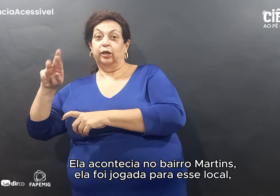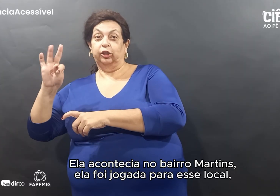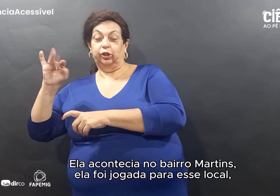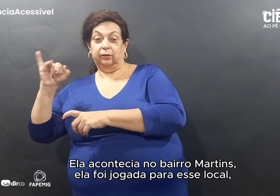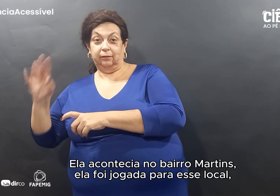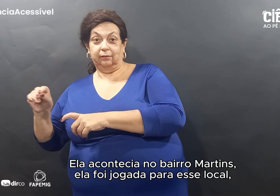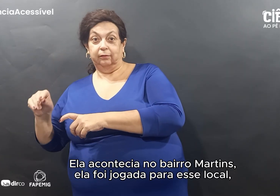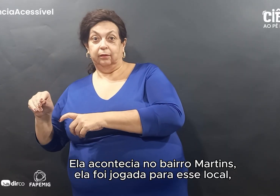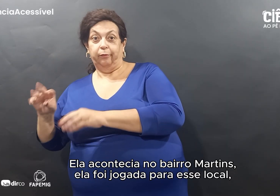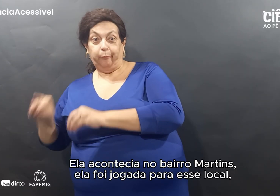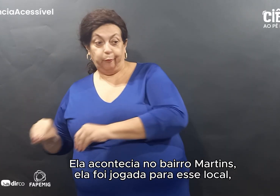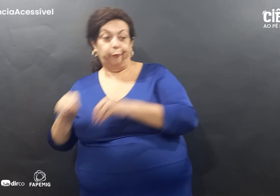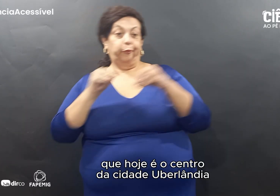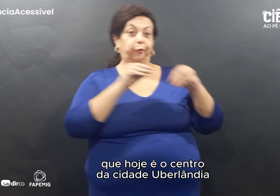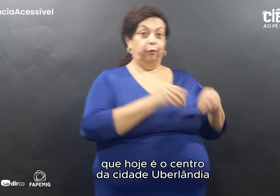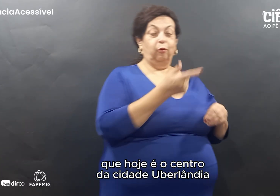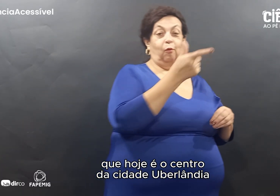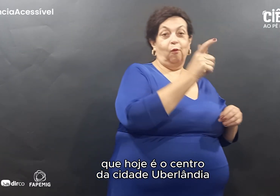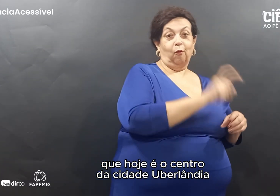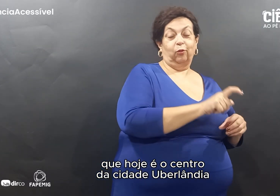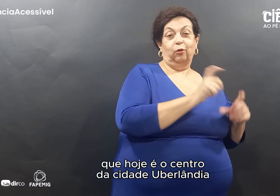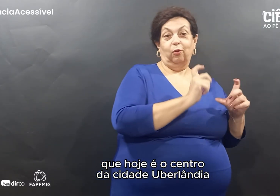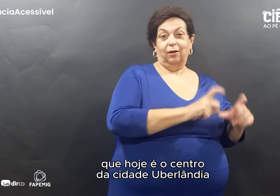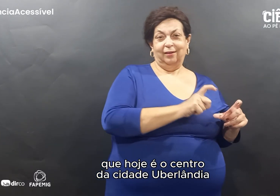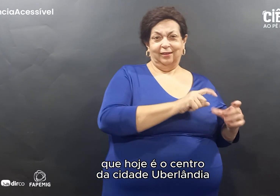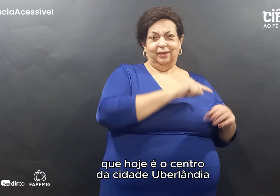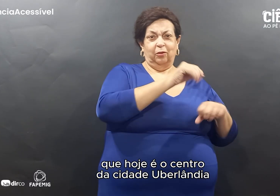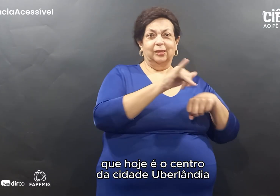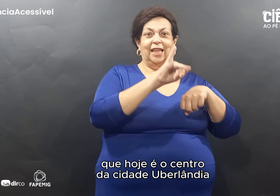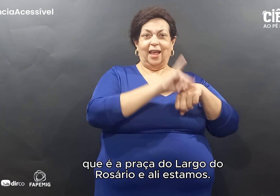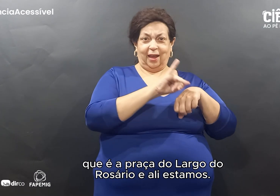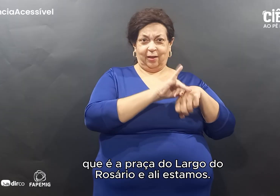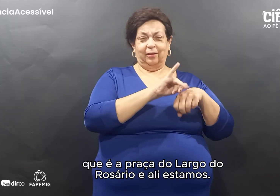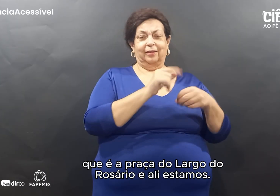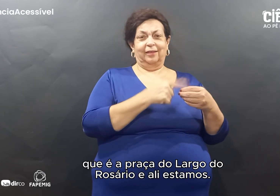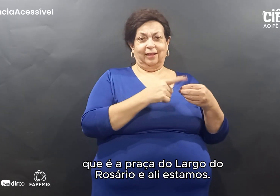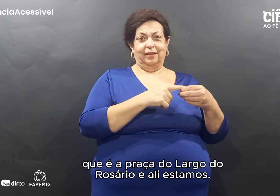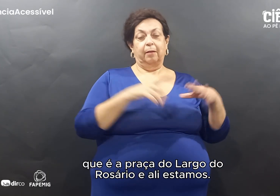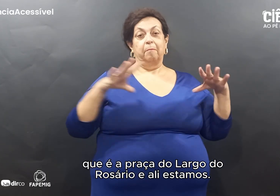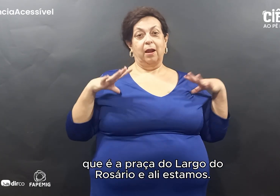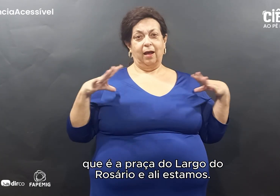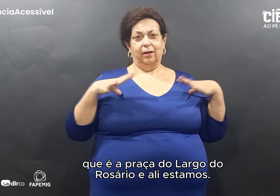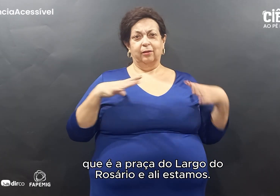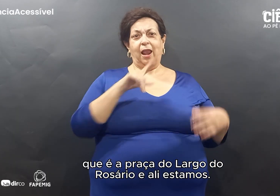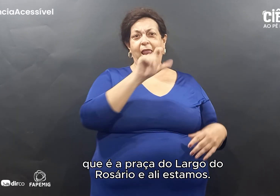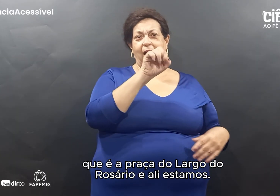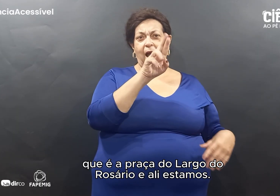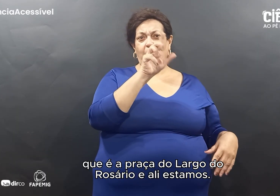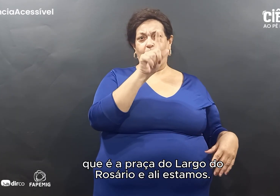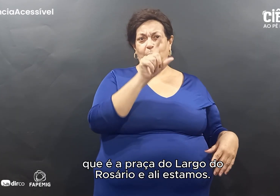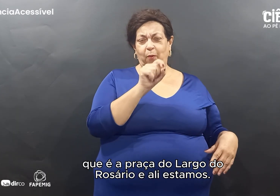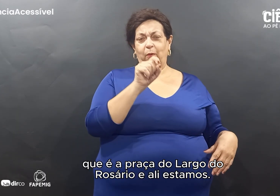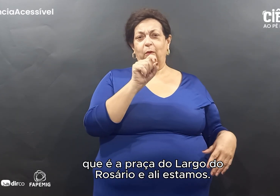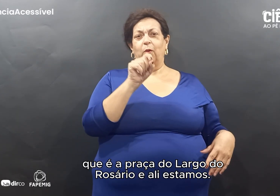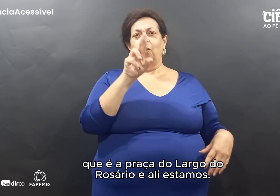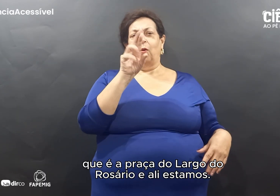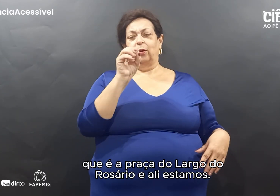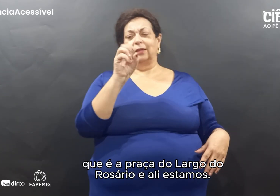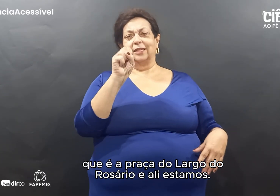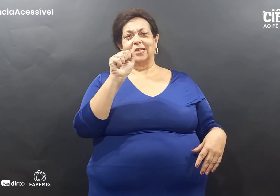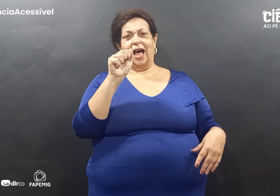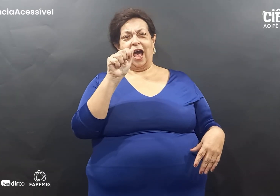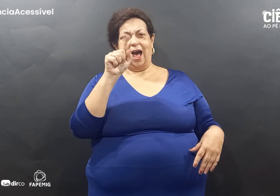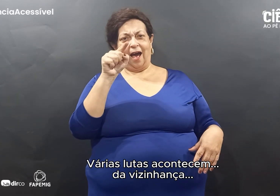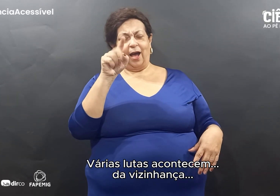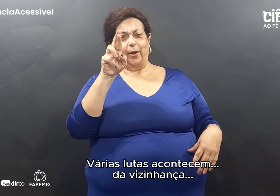foi jogada para esse local que hoje é o centro da cidade de Uberlândia, que é a Praça do Largo do Rosário, e dali